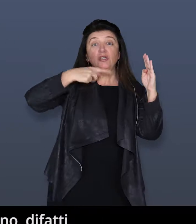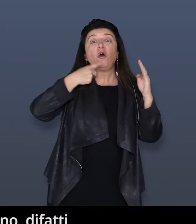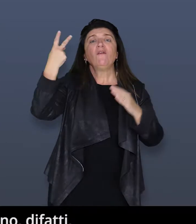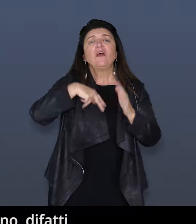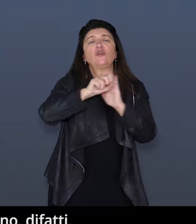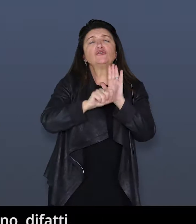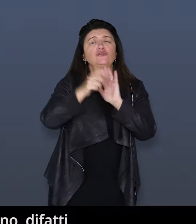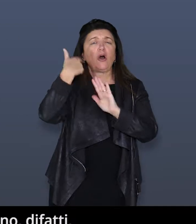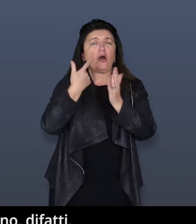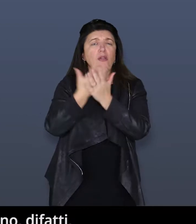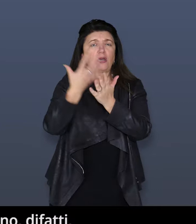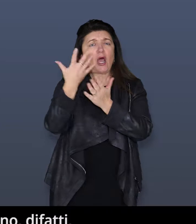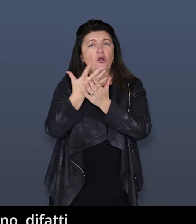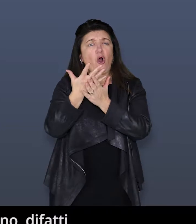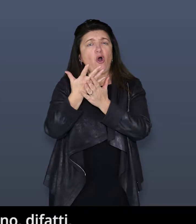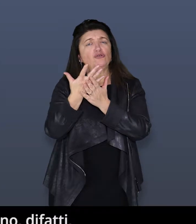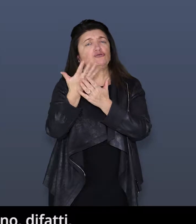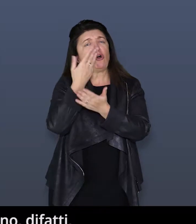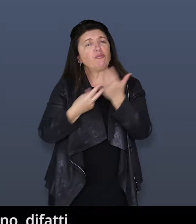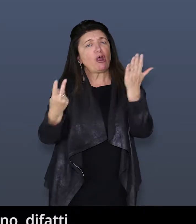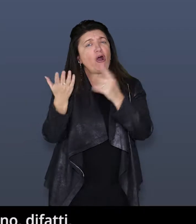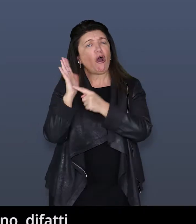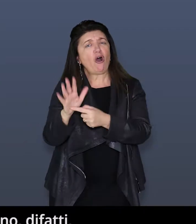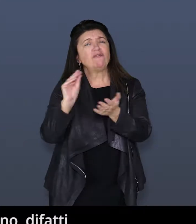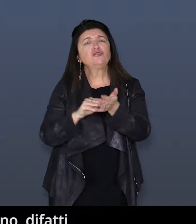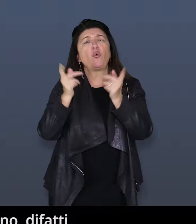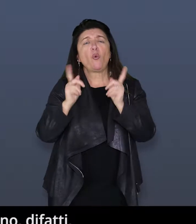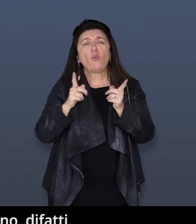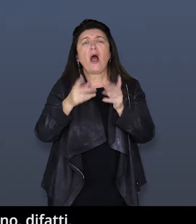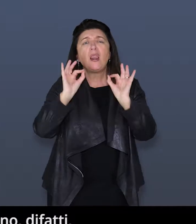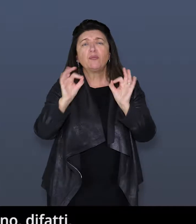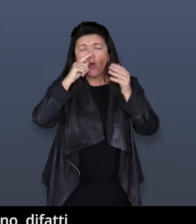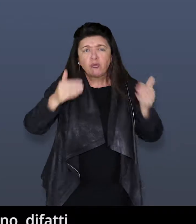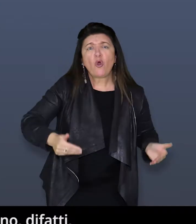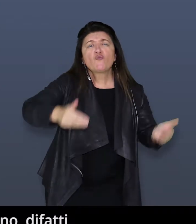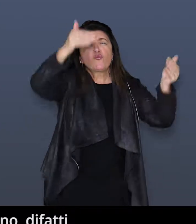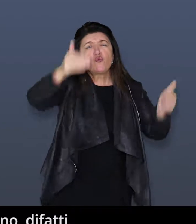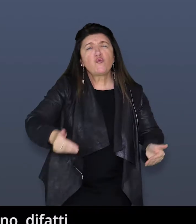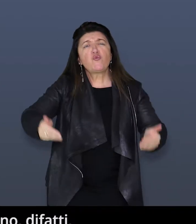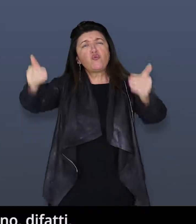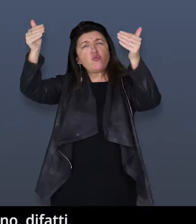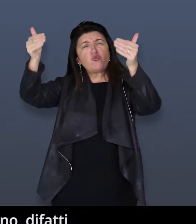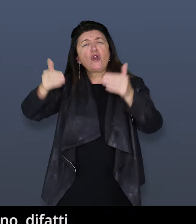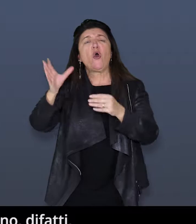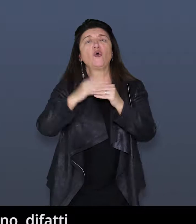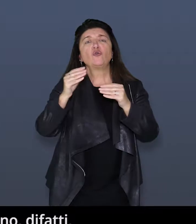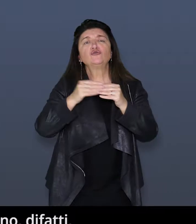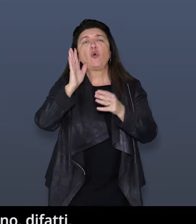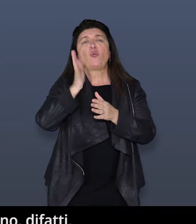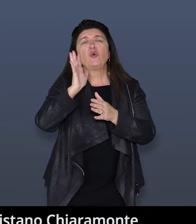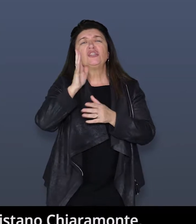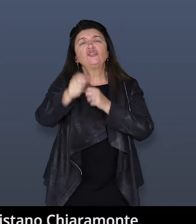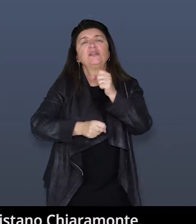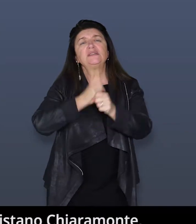Molti documenti testimoniano, difatti, l'esistenza di una cinta muraria e di un fossato